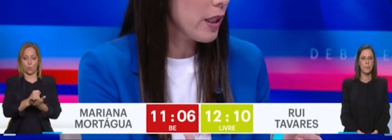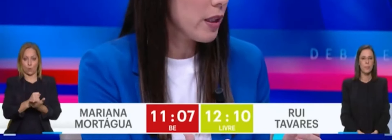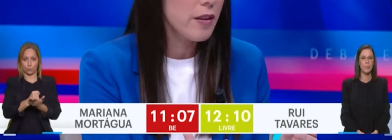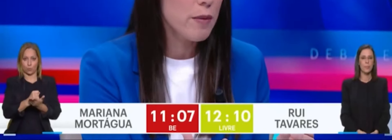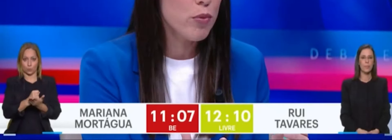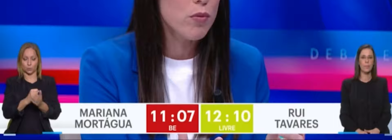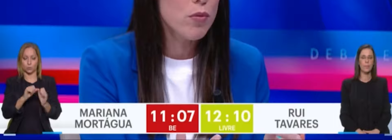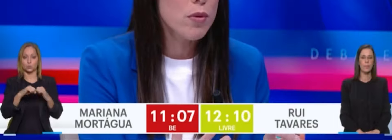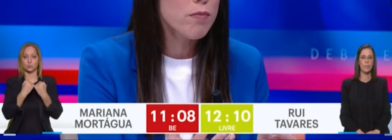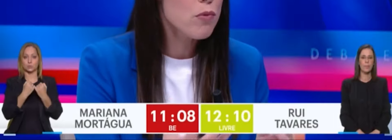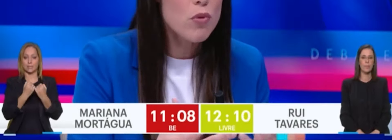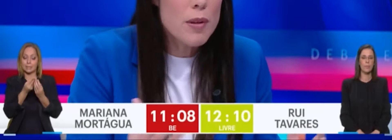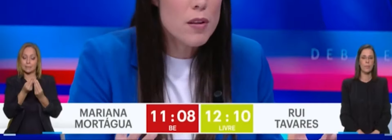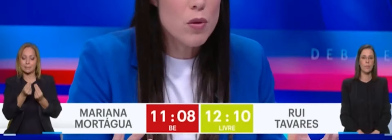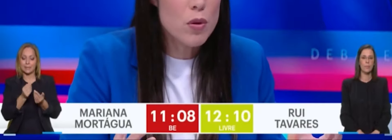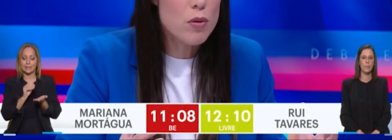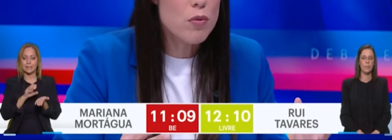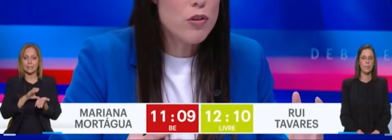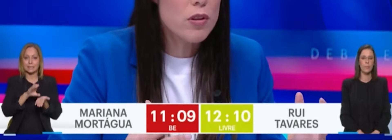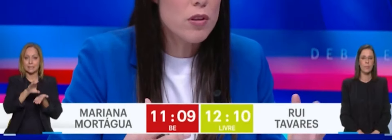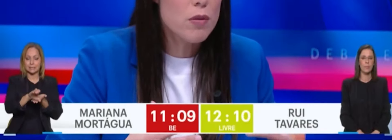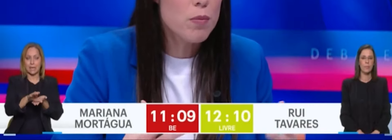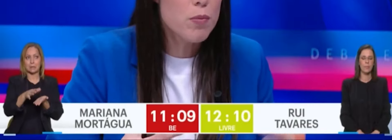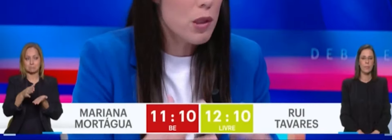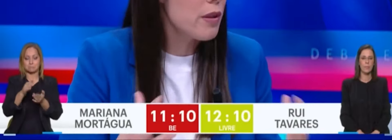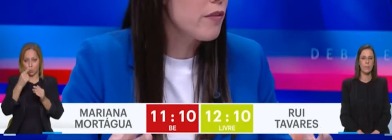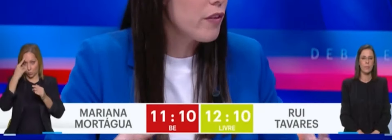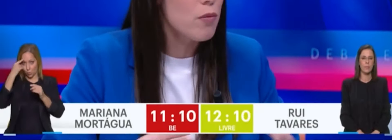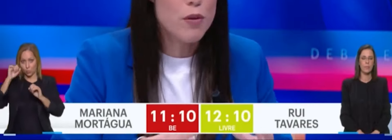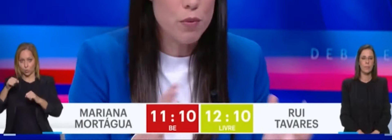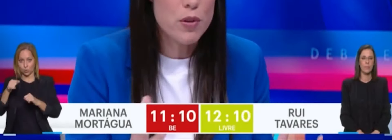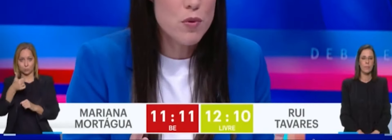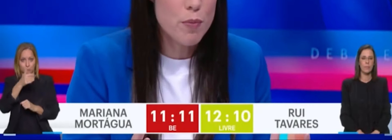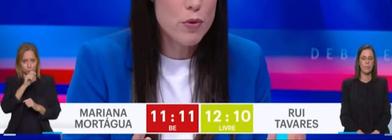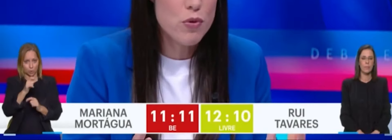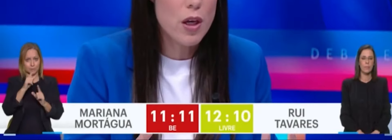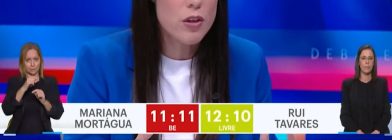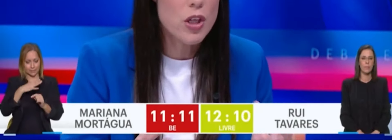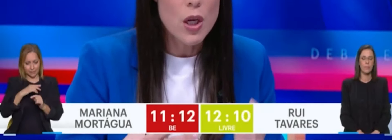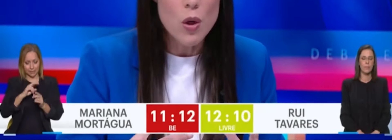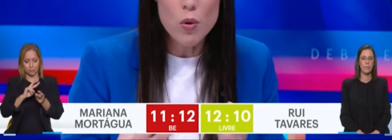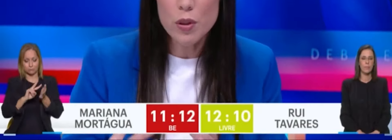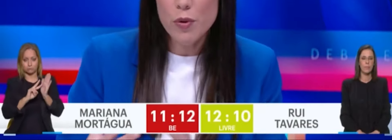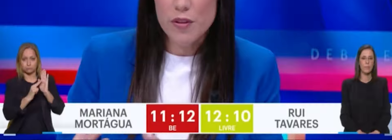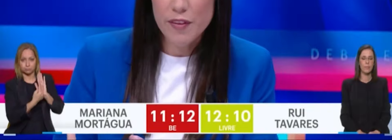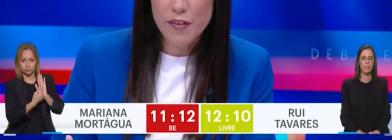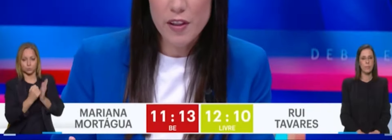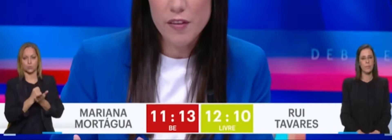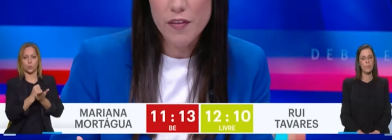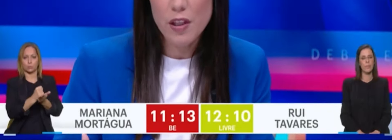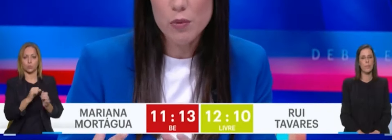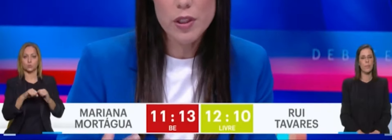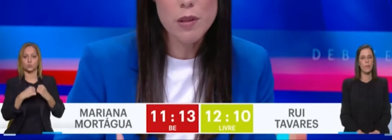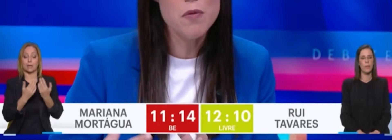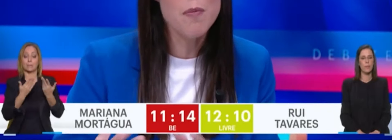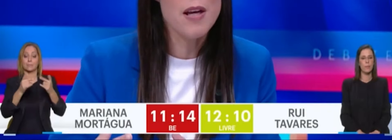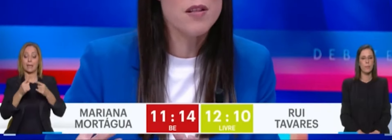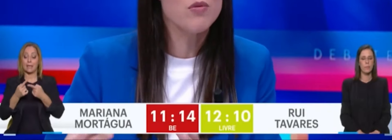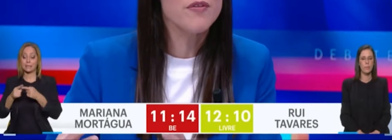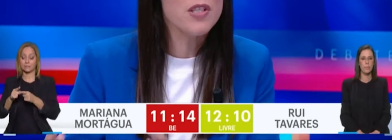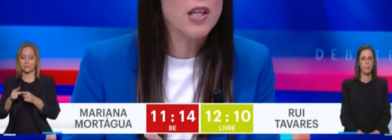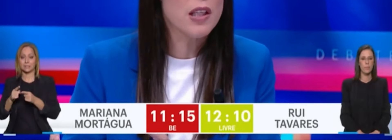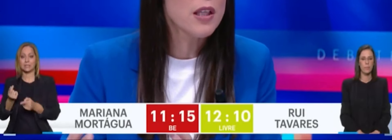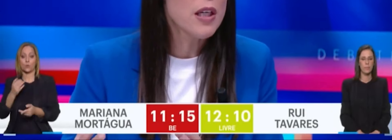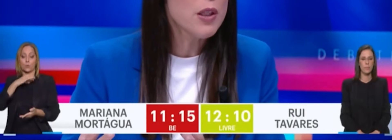como ele é atribuído totalmente de acordo acho que o bloco também defende uma reformulação dos apoios sociais outra coisa diferente é falar de um rendimento